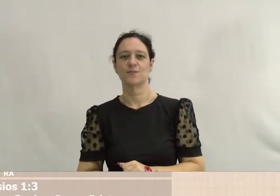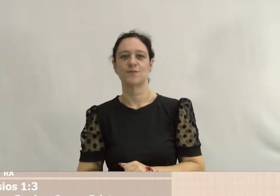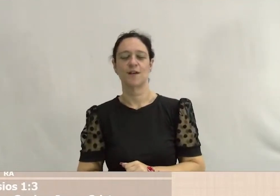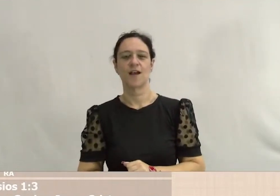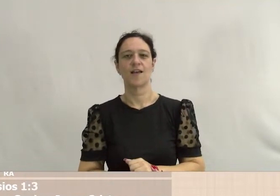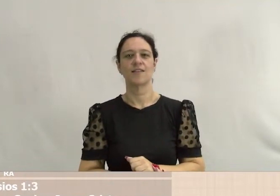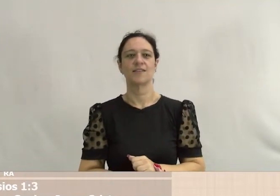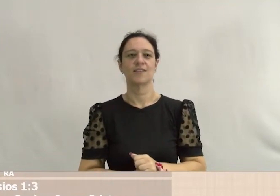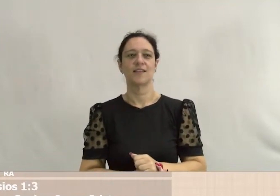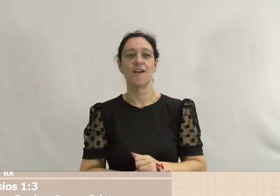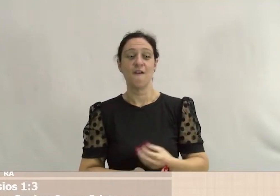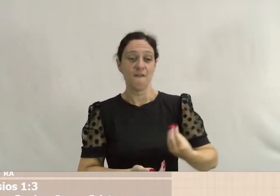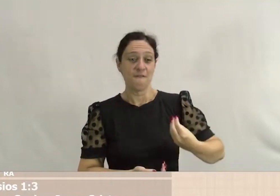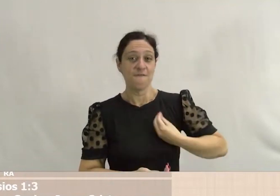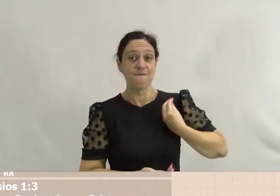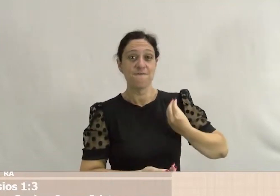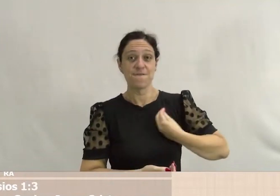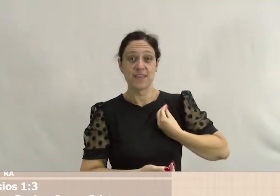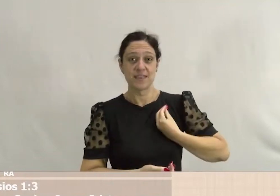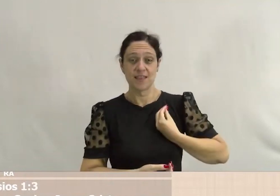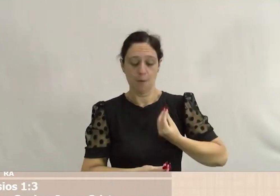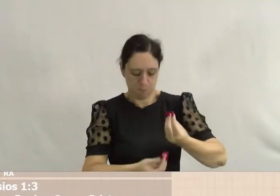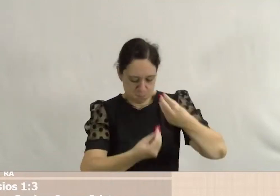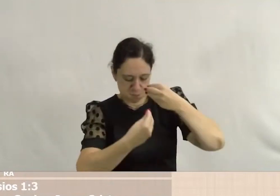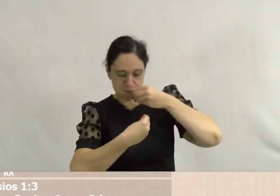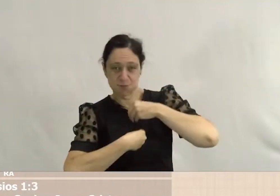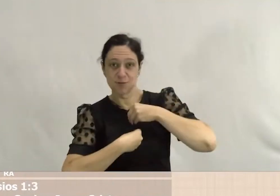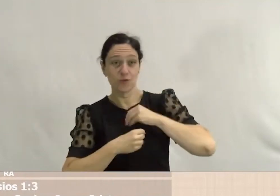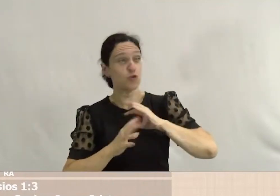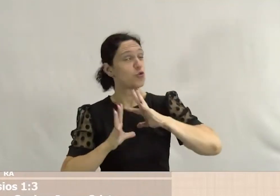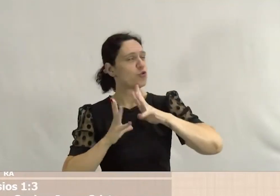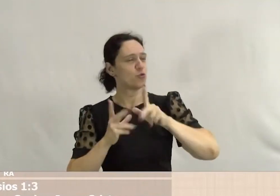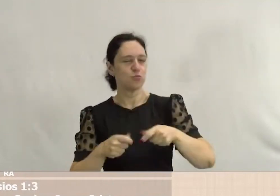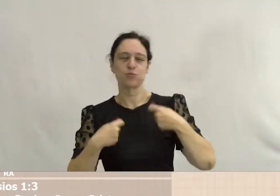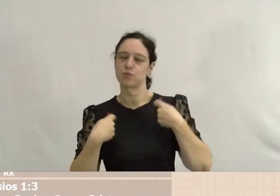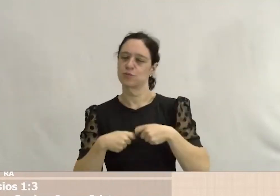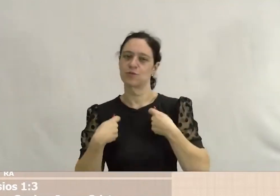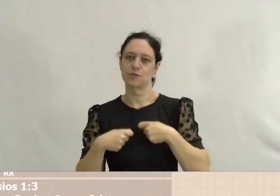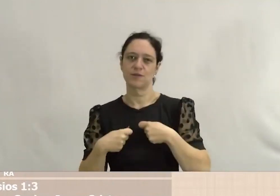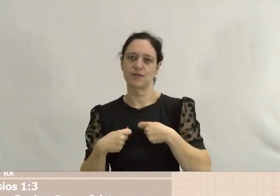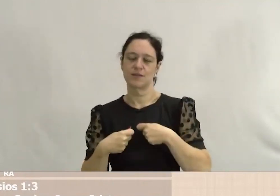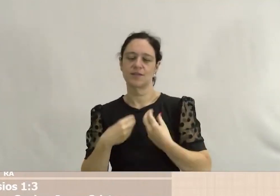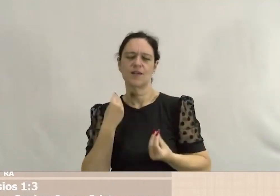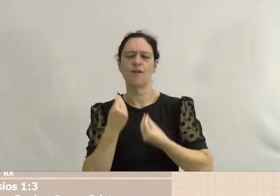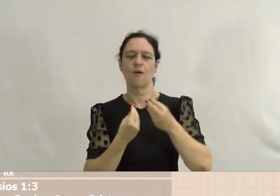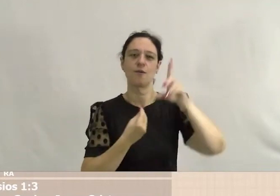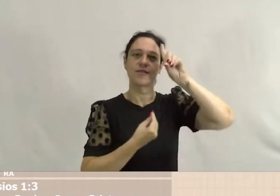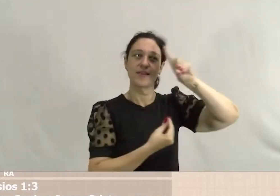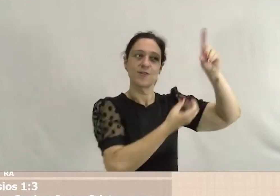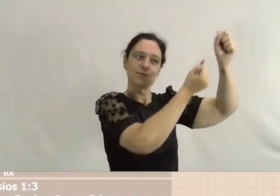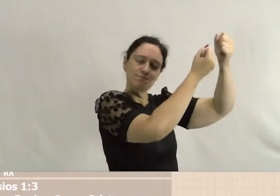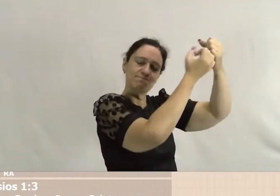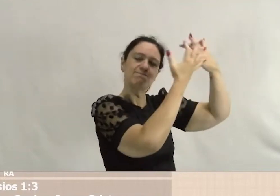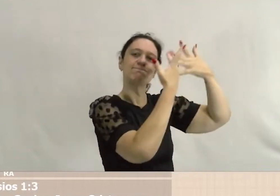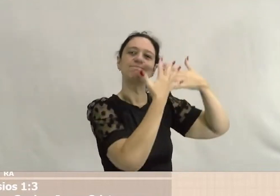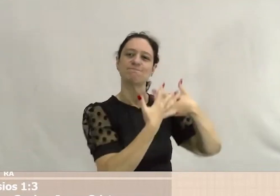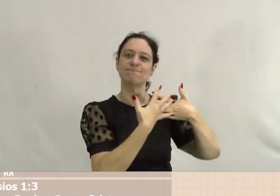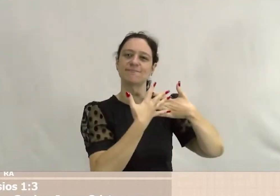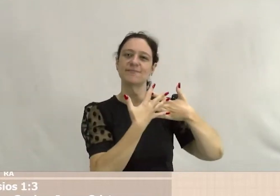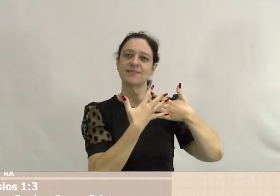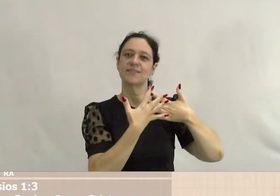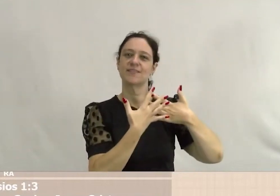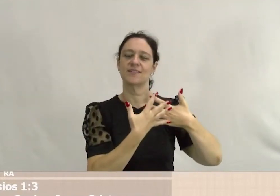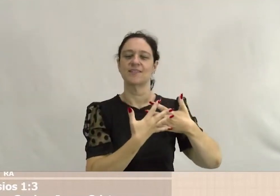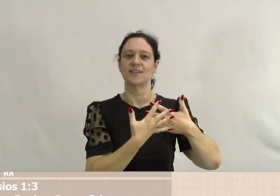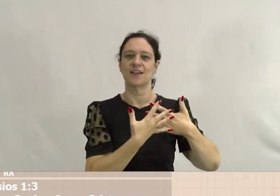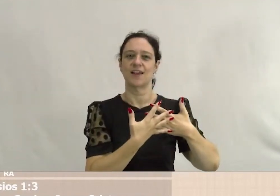você com tudo que nós precisamos. Ele supre-nos o quê? Com a sua graça. Ele supre-nos com